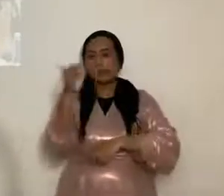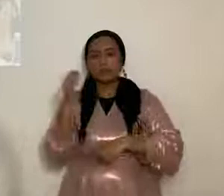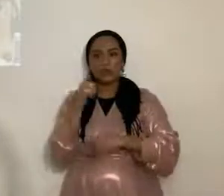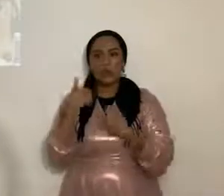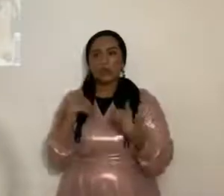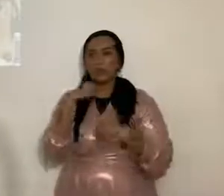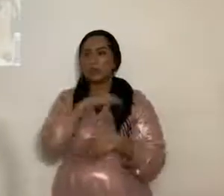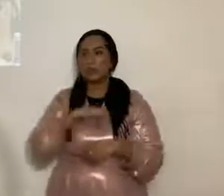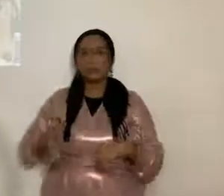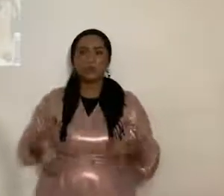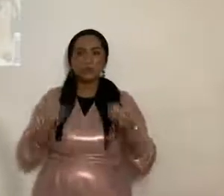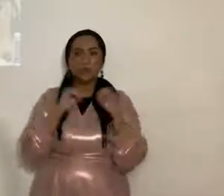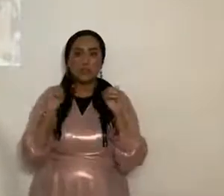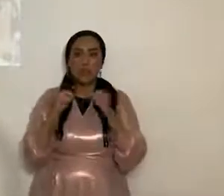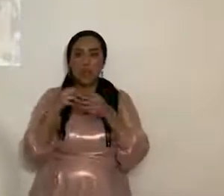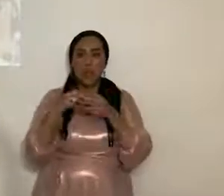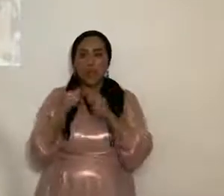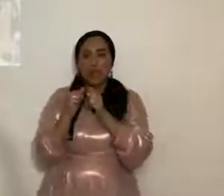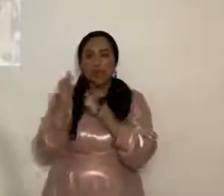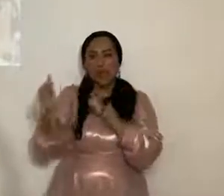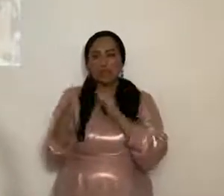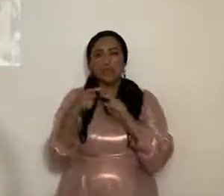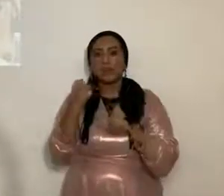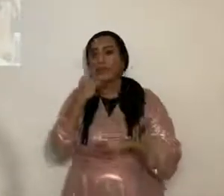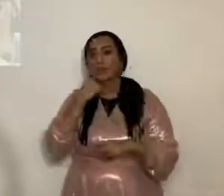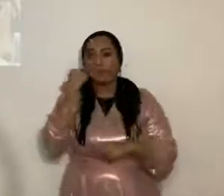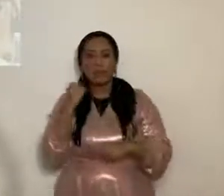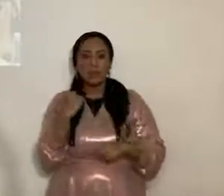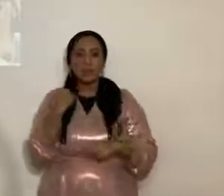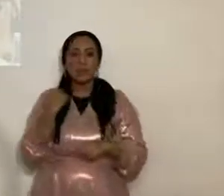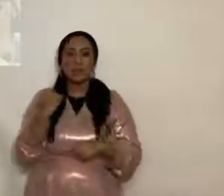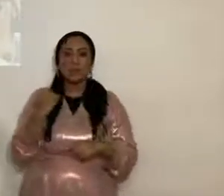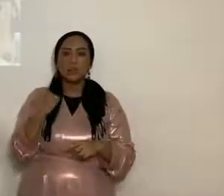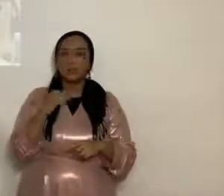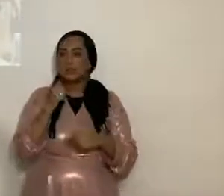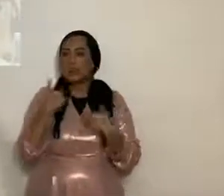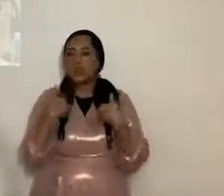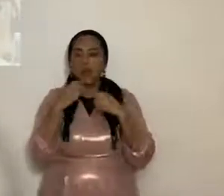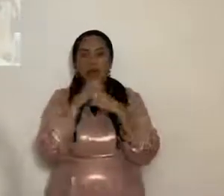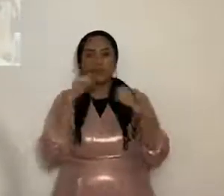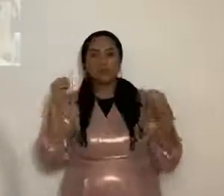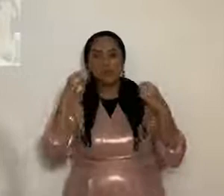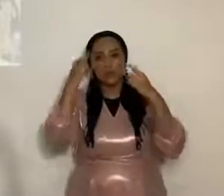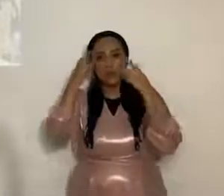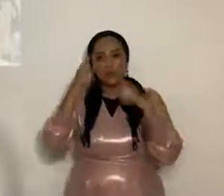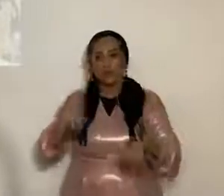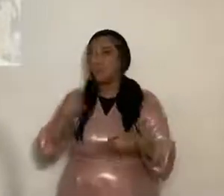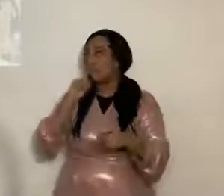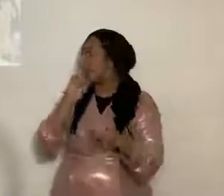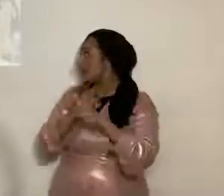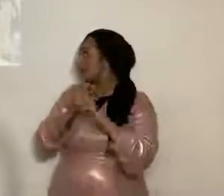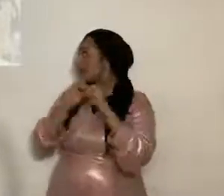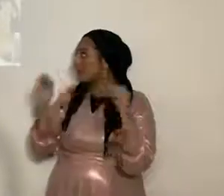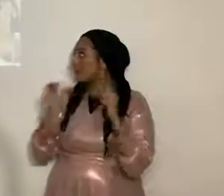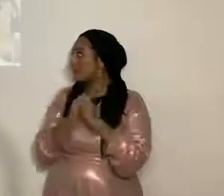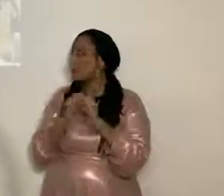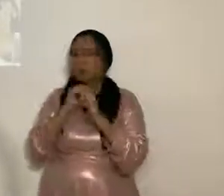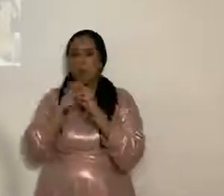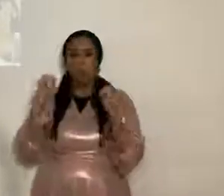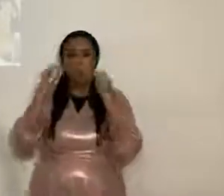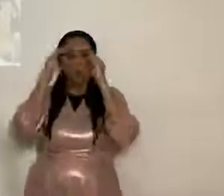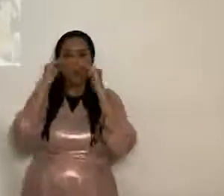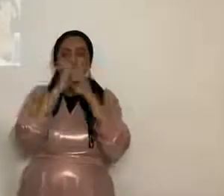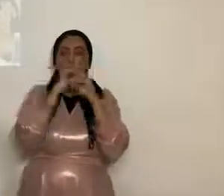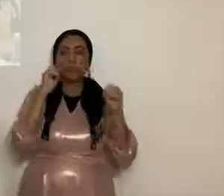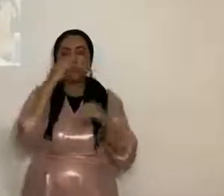Mashiach, alejados de la ciudadanía de Israel y ajenos a los pactos de la promesa, sin esperanza y